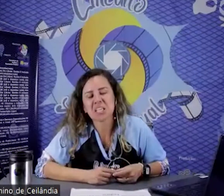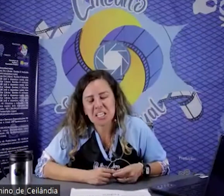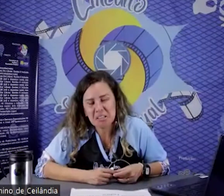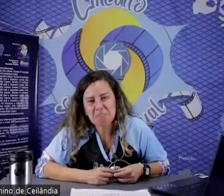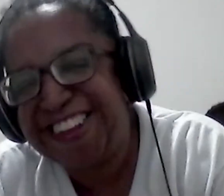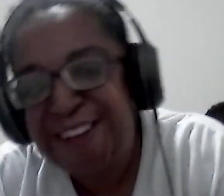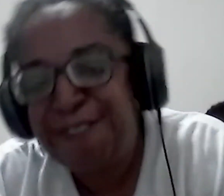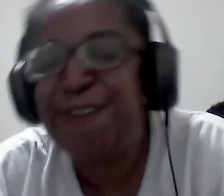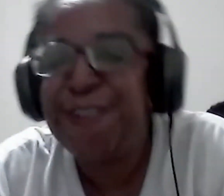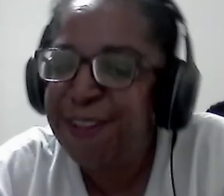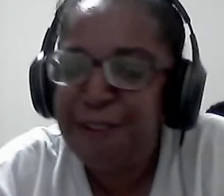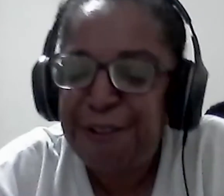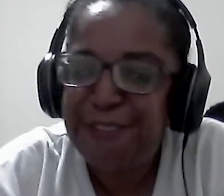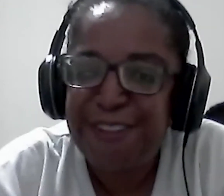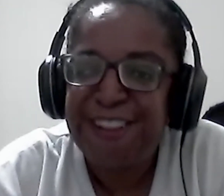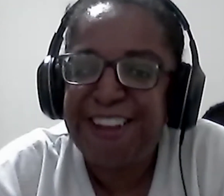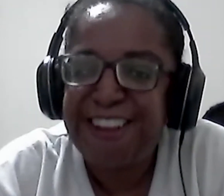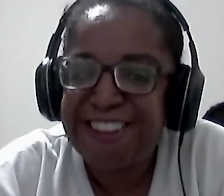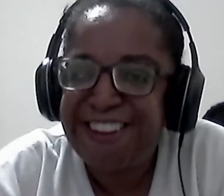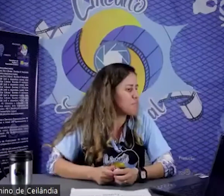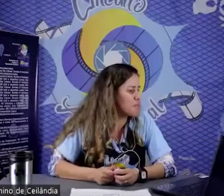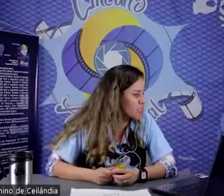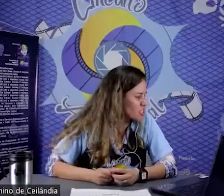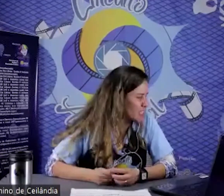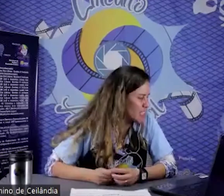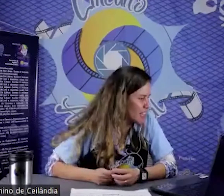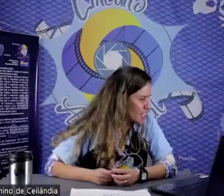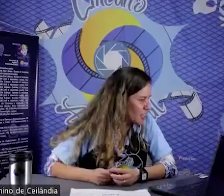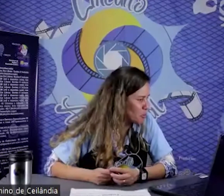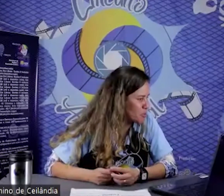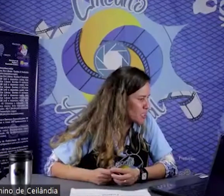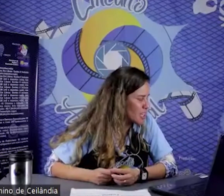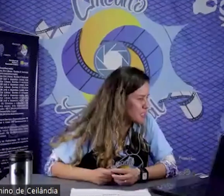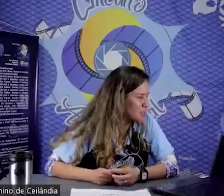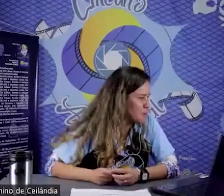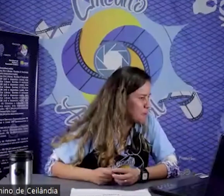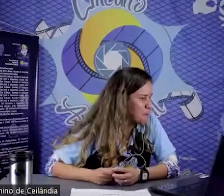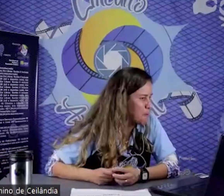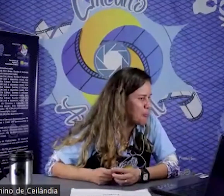Que maravilha. Aí, vocês sabiam que vocês tinham a Sara aqui na turma de vocês?